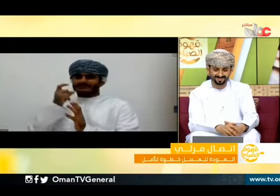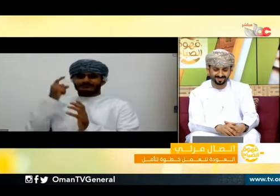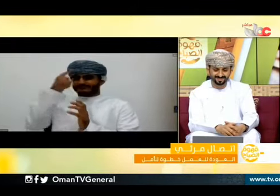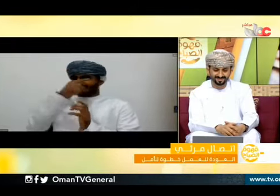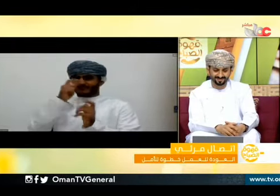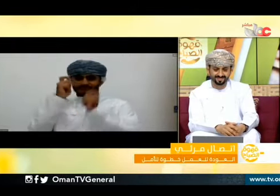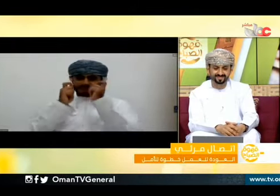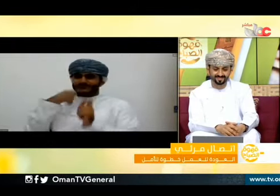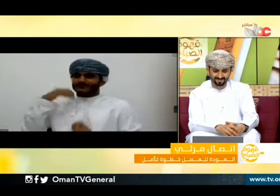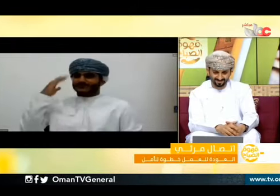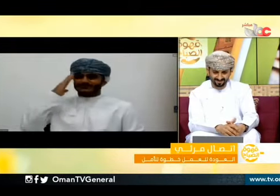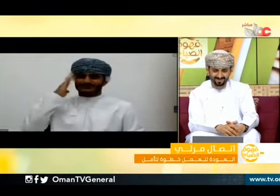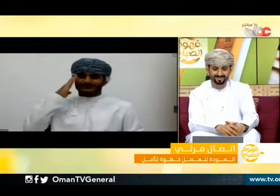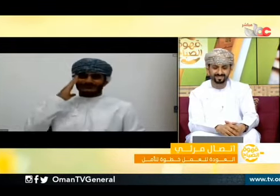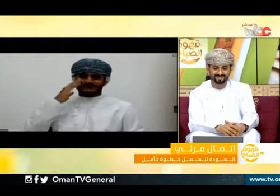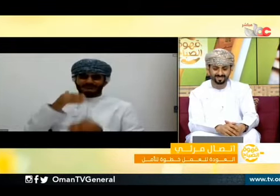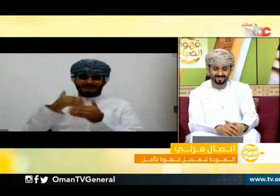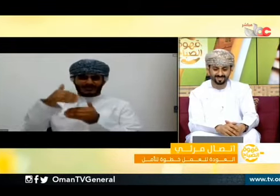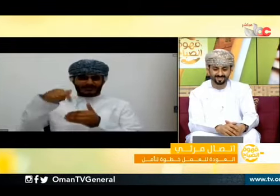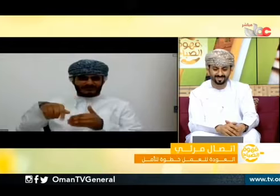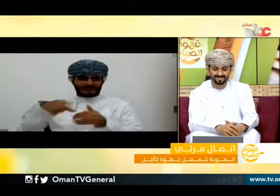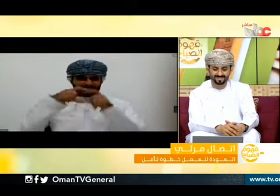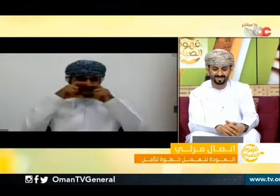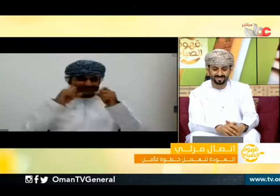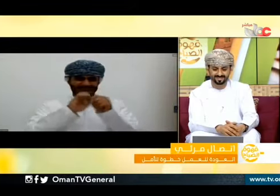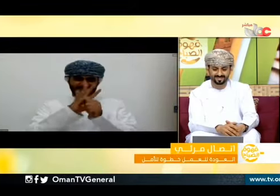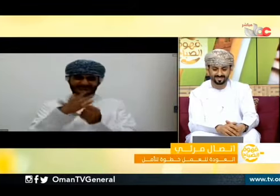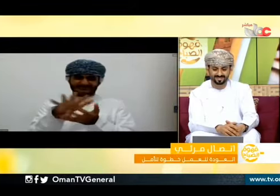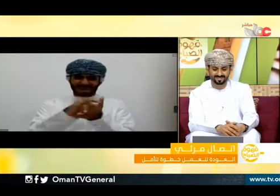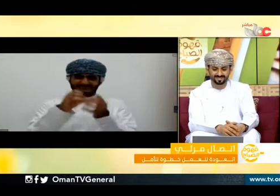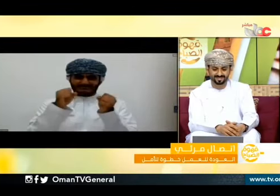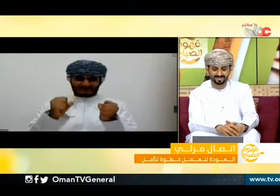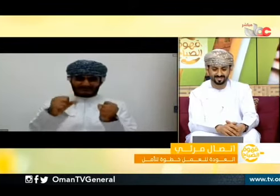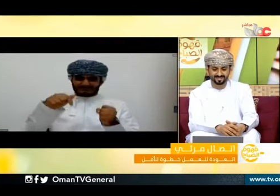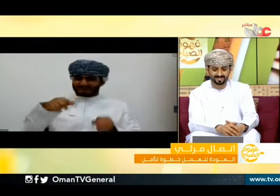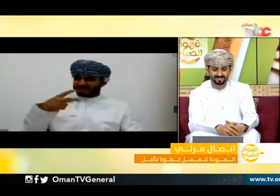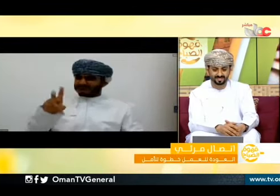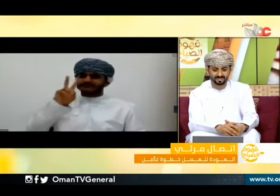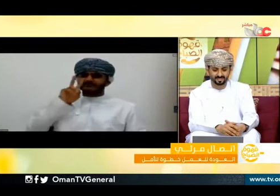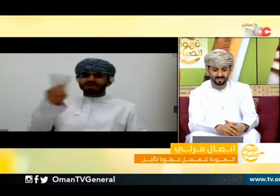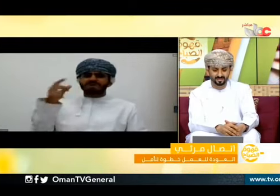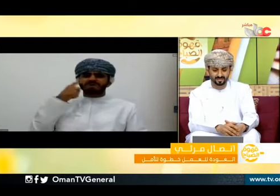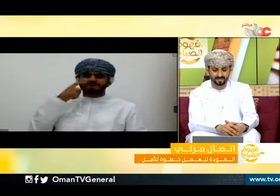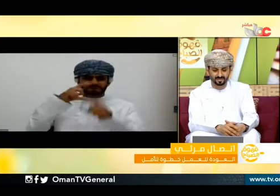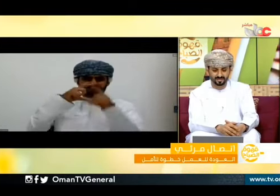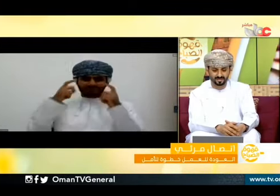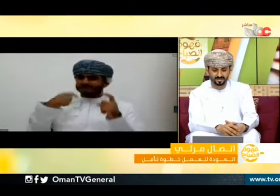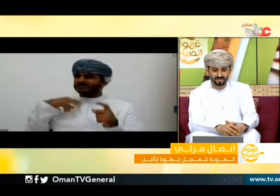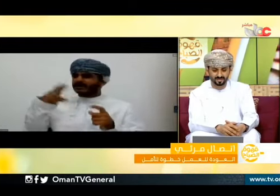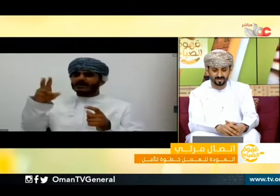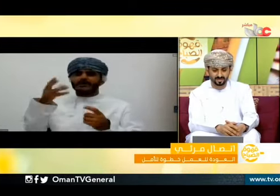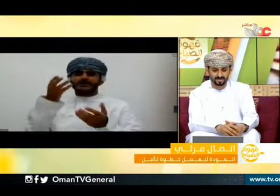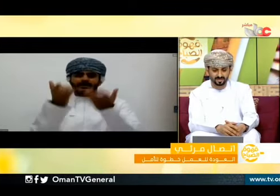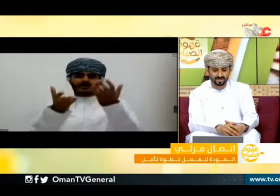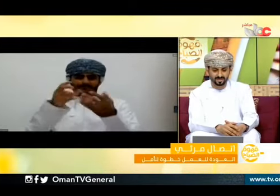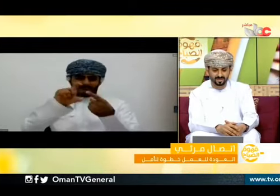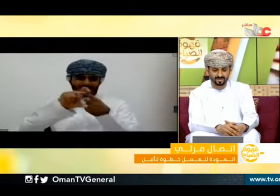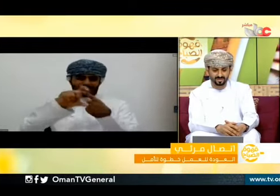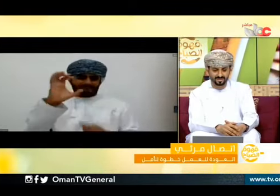يعني الإيماءات ولغة الشفاء أنها تكون واضحة، ولكن الآن في هذا الوضع والإجراءات الاحترازية والوقائية